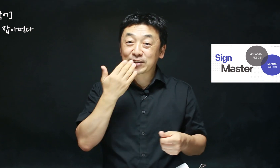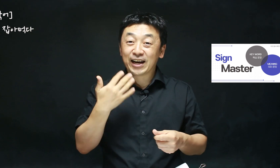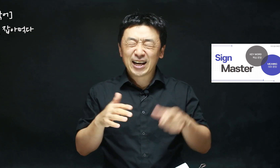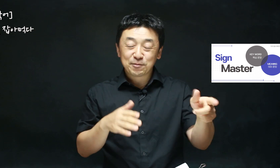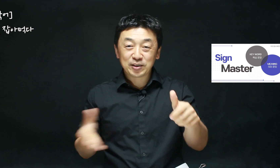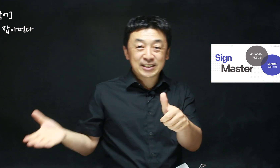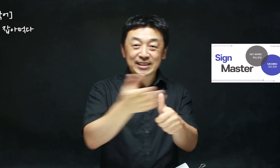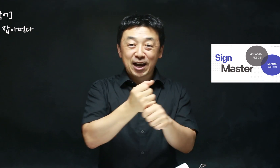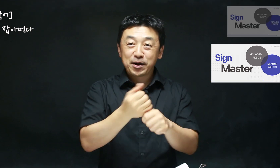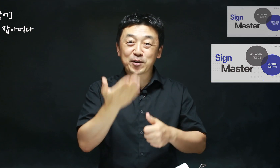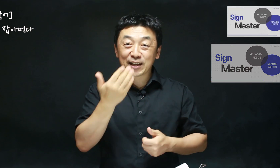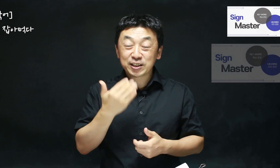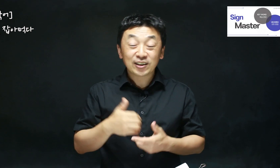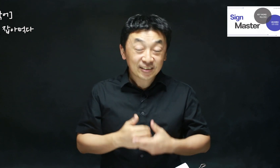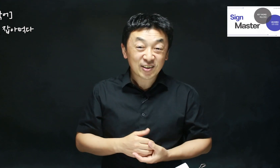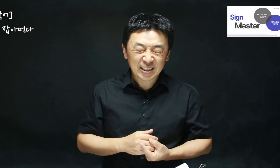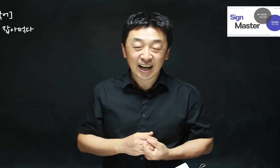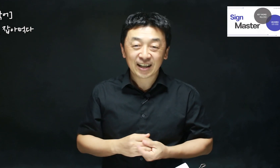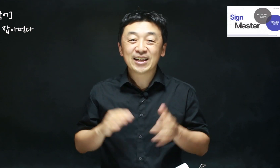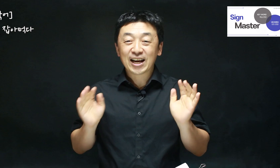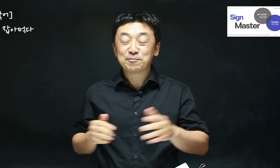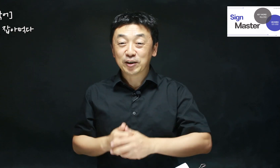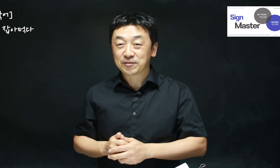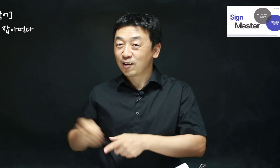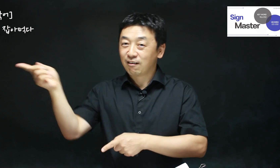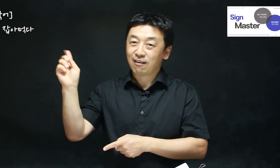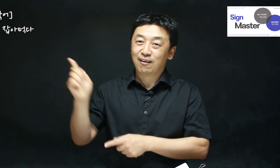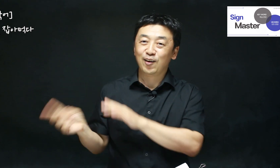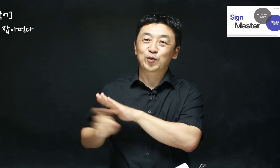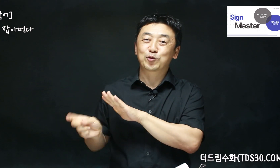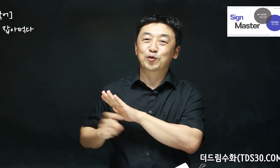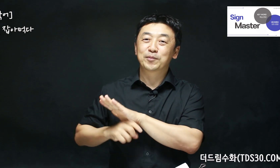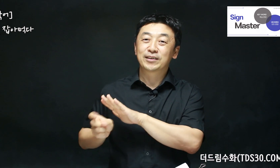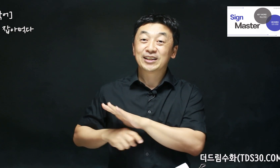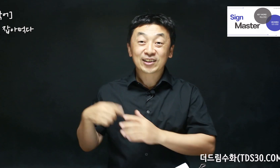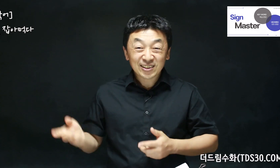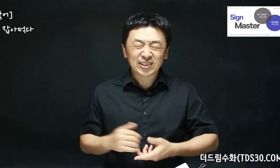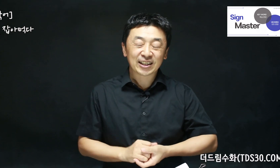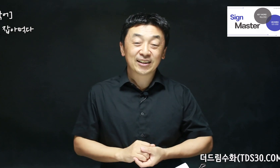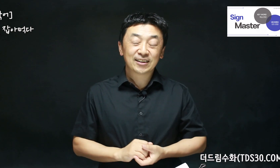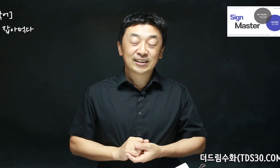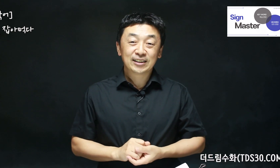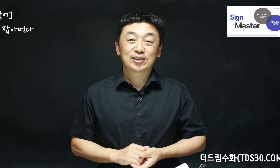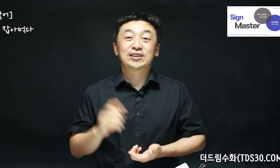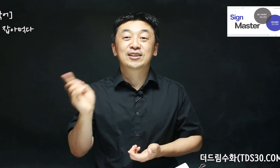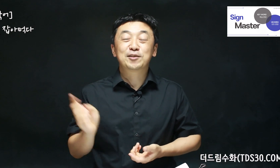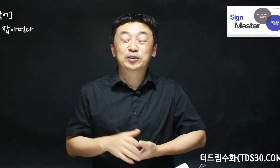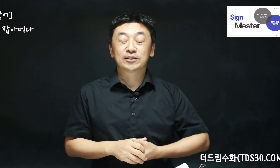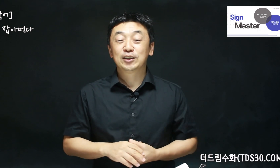잡아먹다 아니면 잡아먹다 이렇게 쓸 것인가 아니면 도둑놈 이렇게 쓸 것인가. 그런데 그 사람은